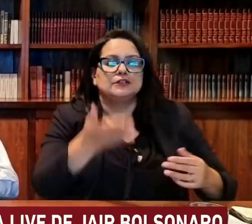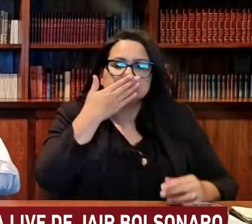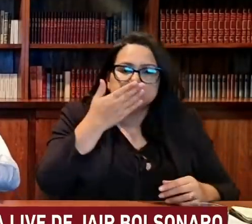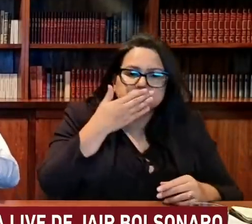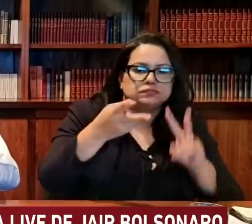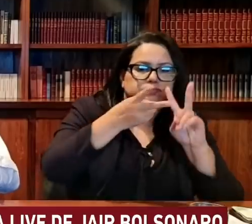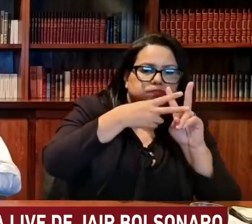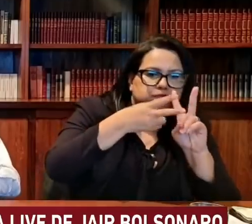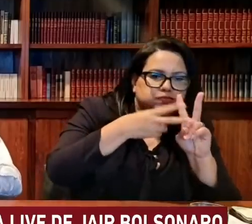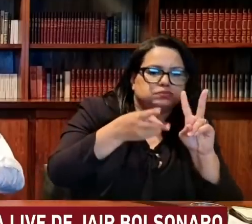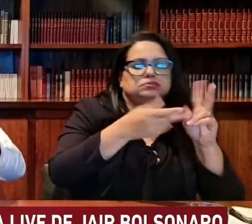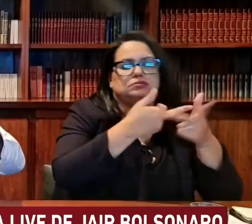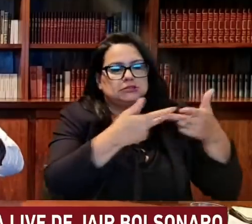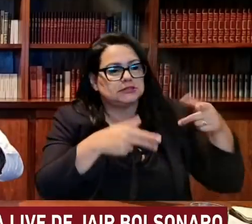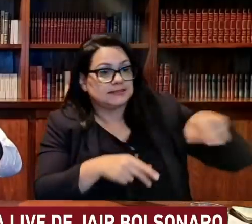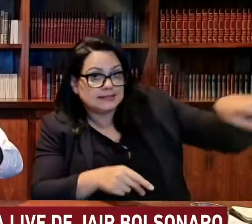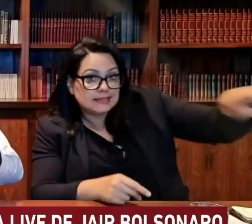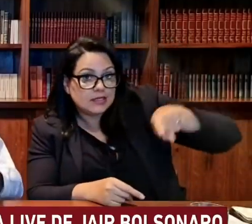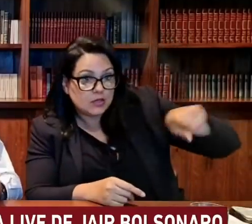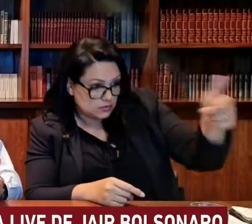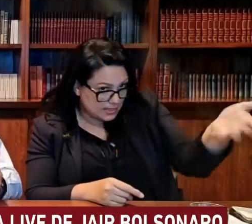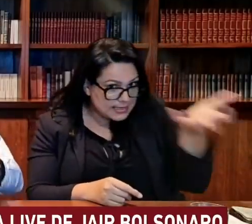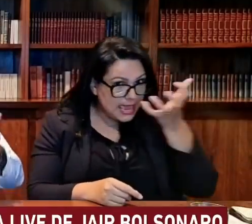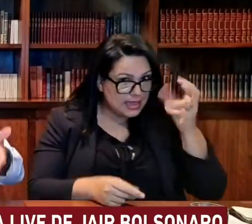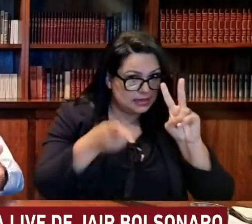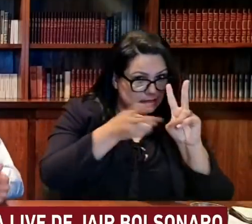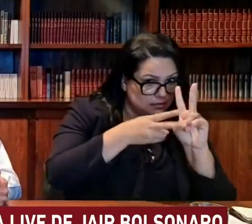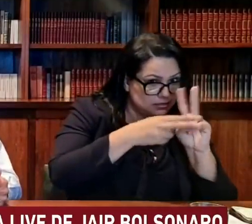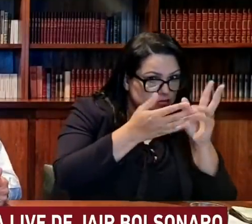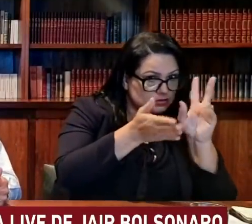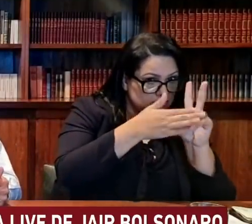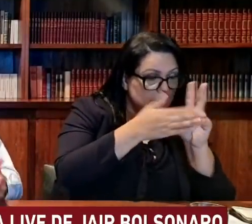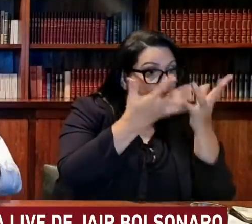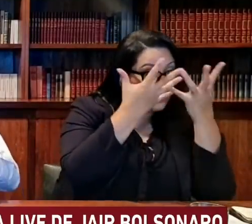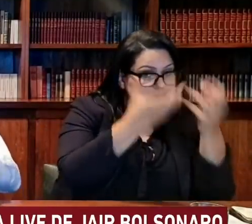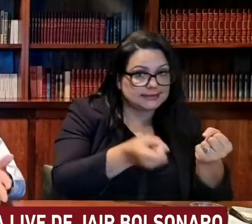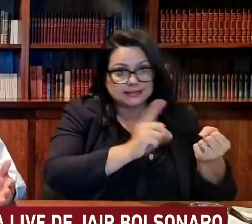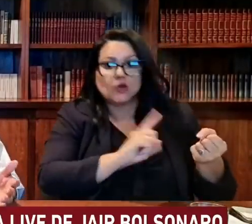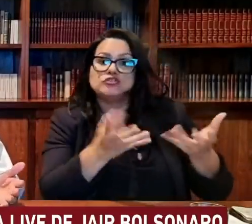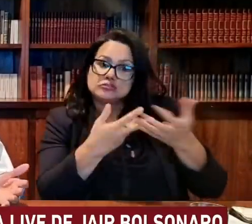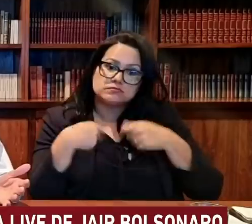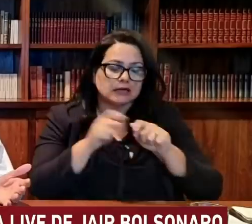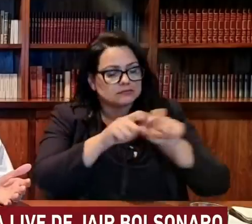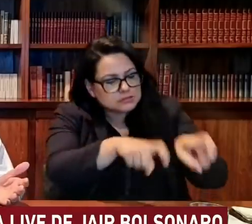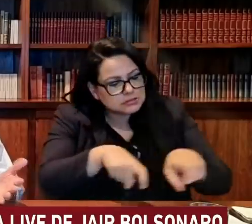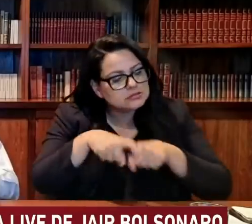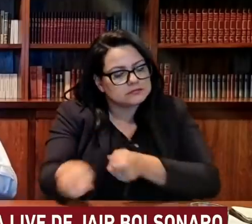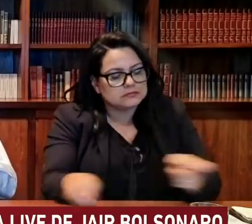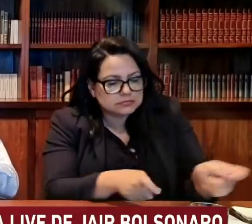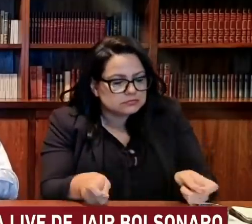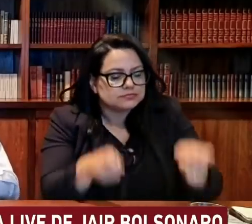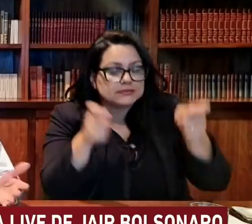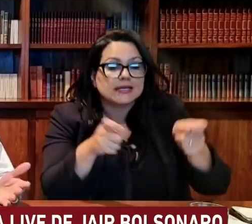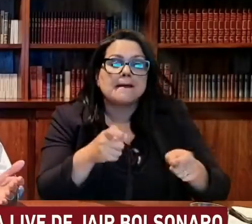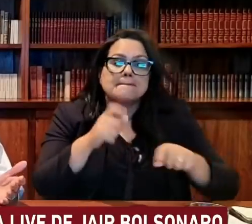interesse e a quiescência, né, do próprio indígena, possamos explorar ali minerais naquelas áreas. Então o projeto no